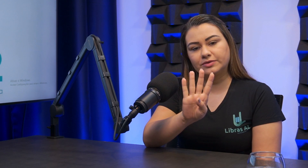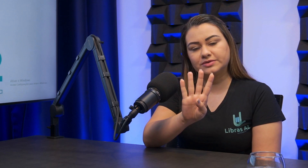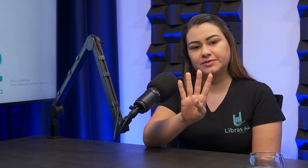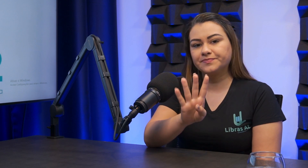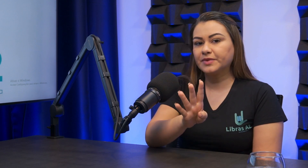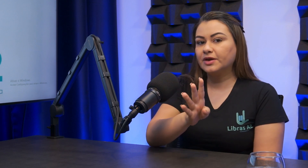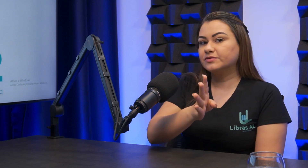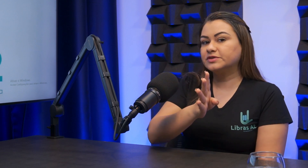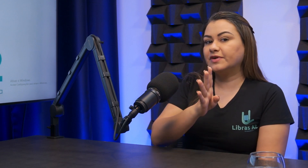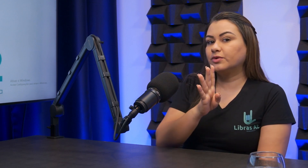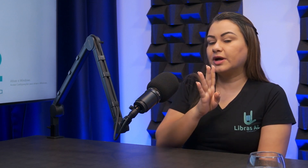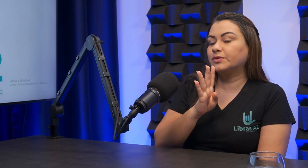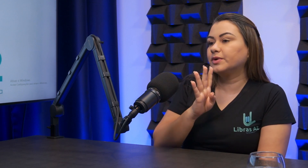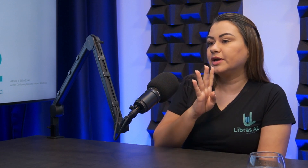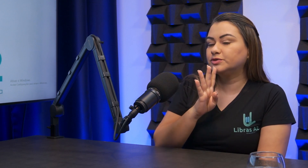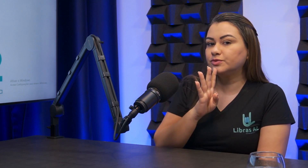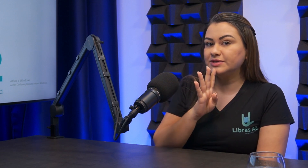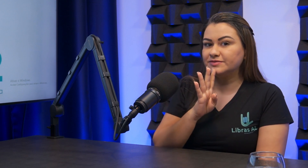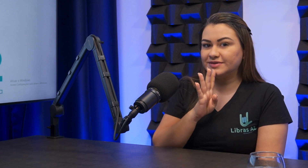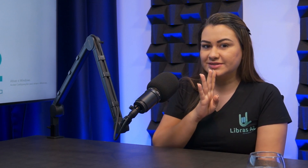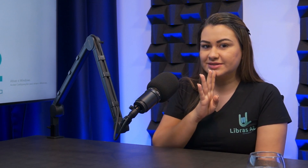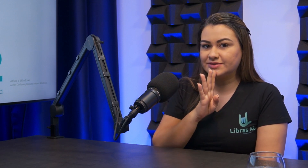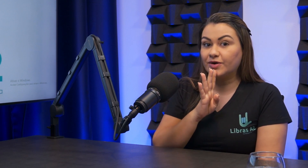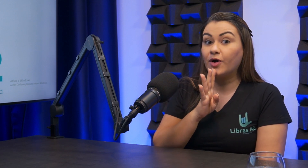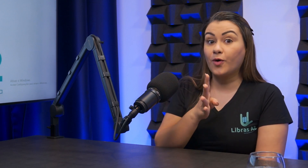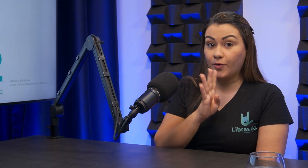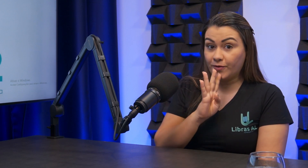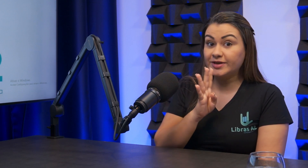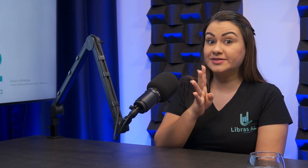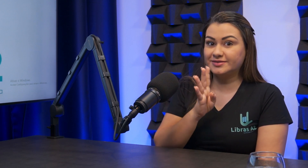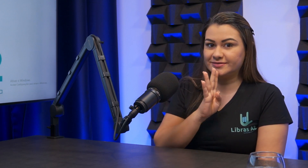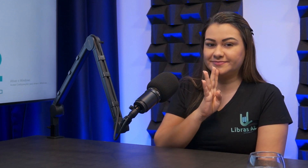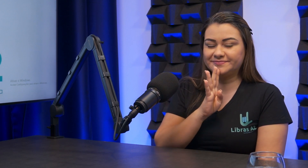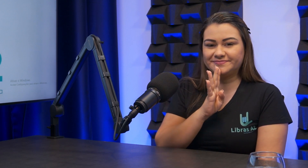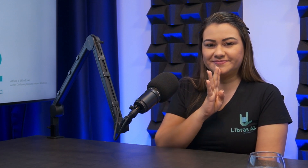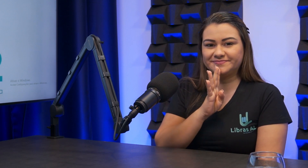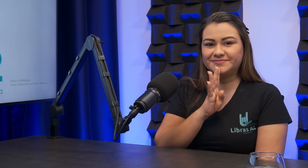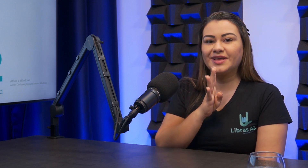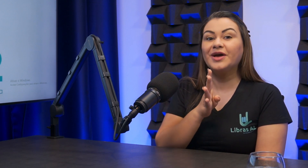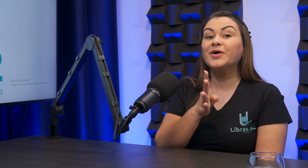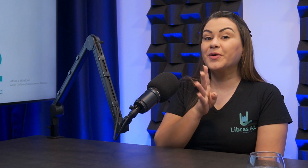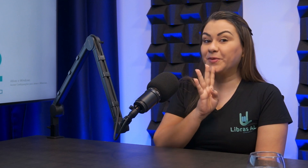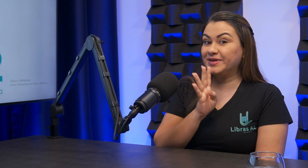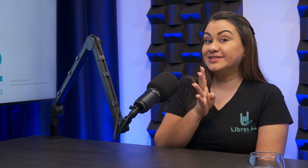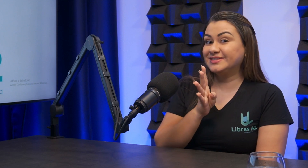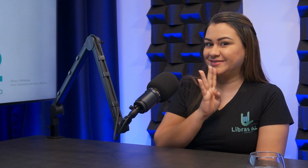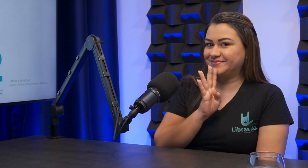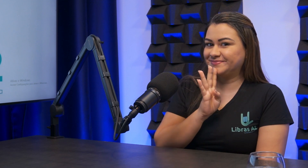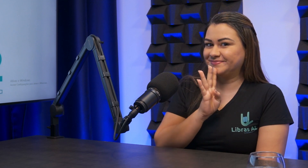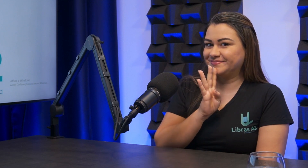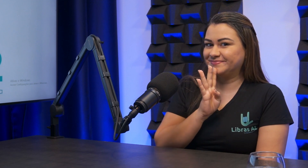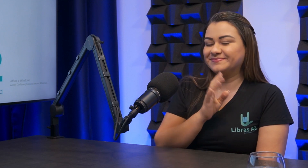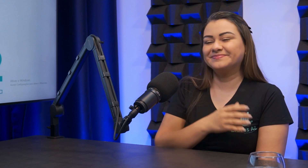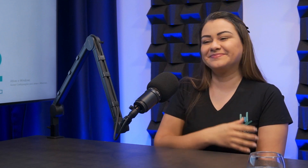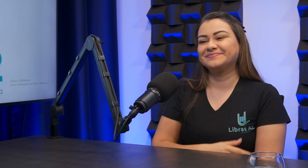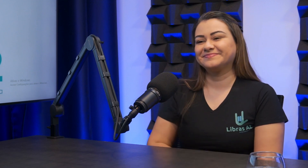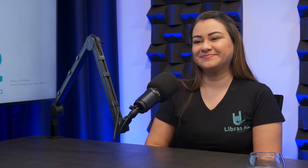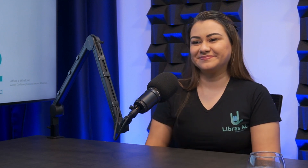assim. Você vai tocar no queixo 2 vezes, assim, ó. Conhecer. Conhecer. Muito